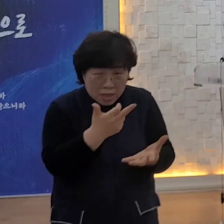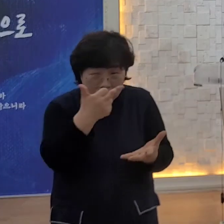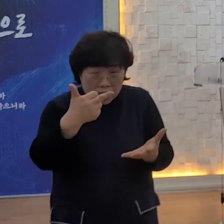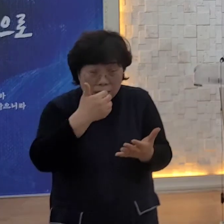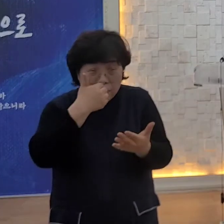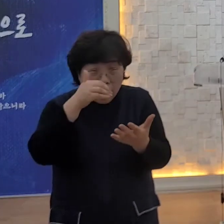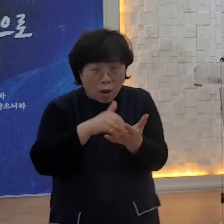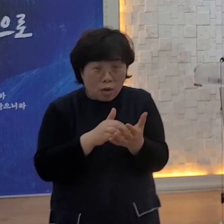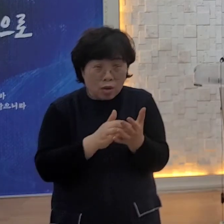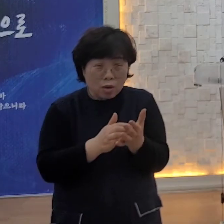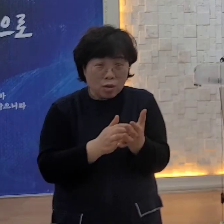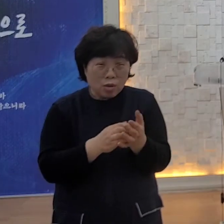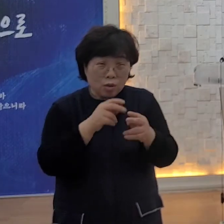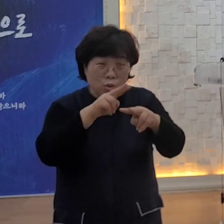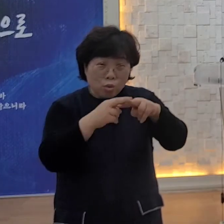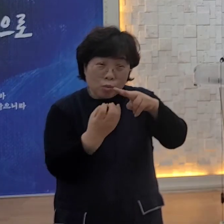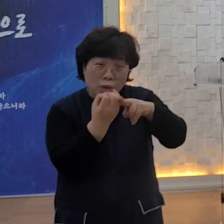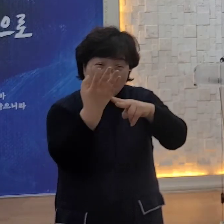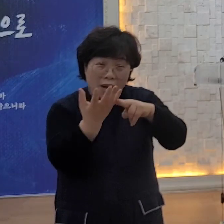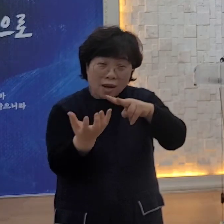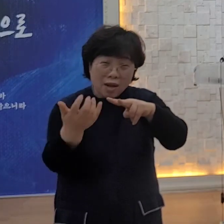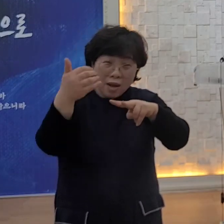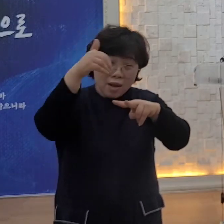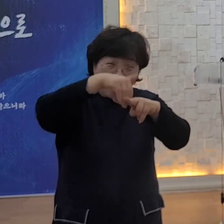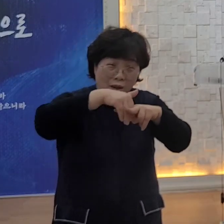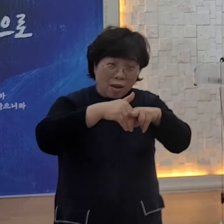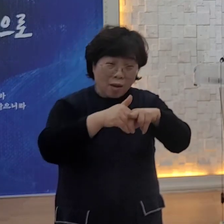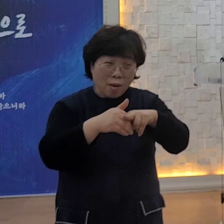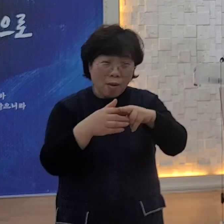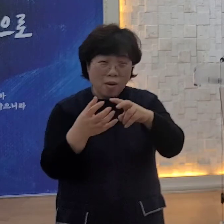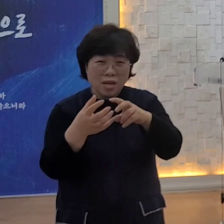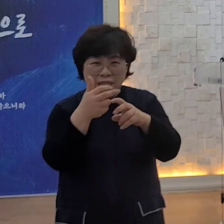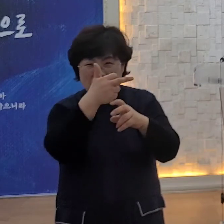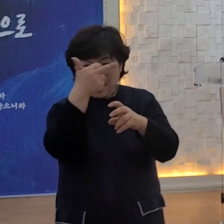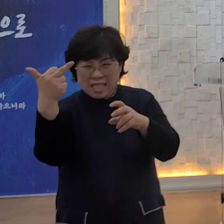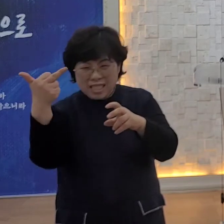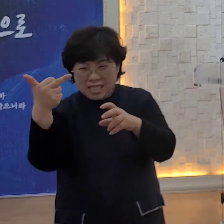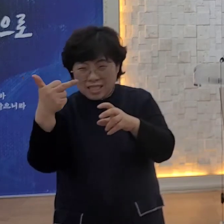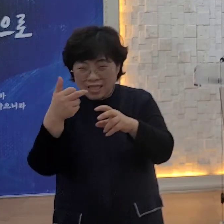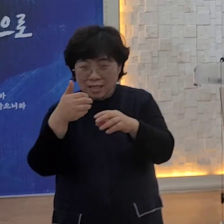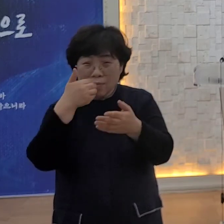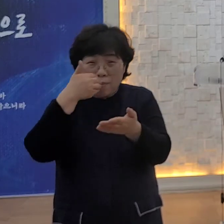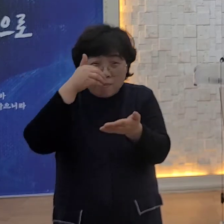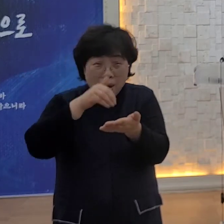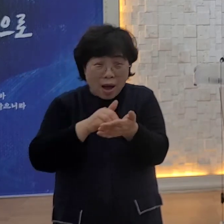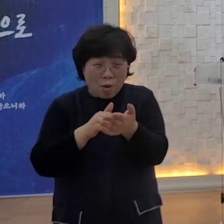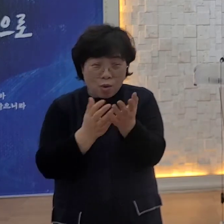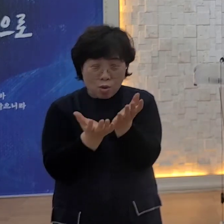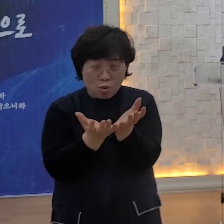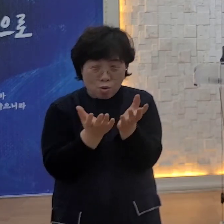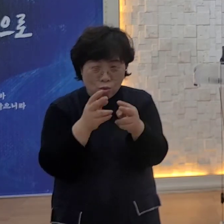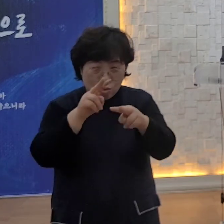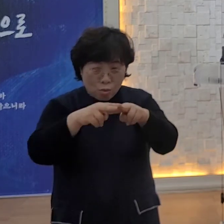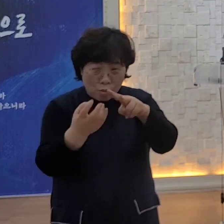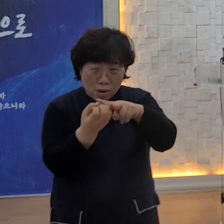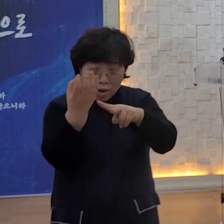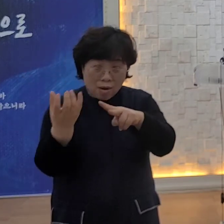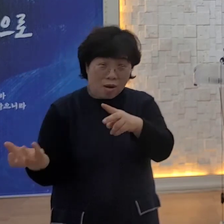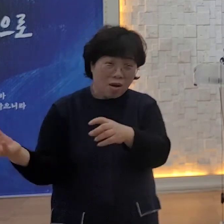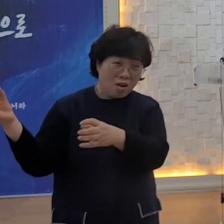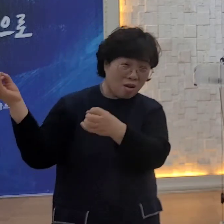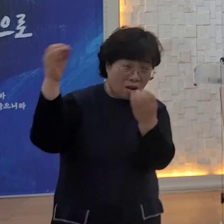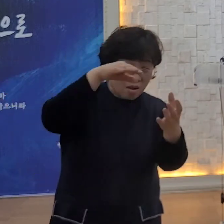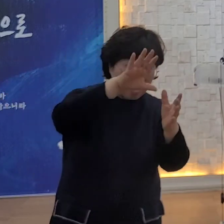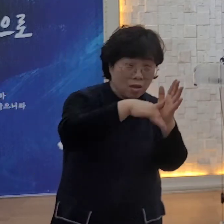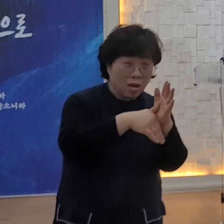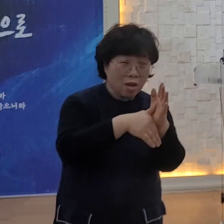우물 안에 한번 밀어서 한번 팍 던져보세요. 큰 바위 덩어리를 우물 안에 던졌다 칩시다. 그럼 그